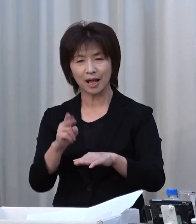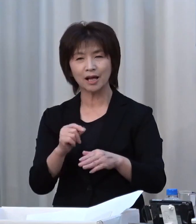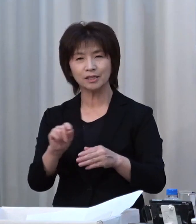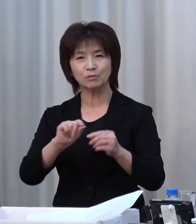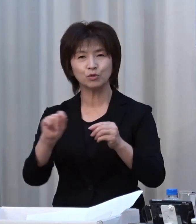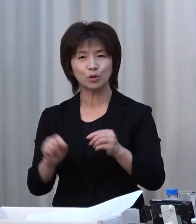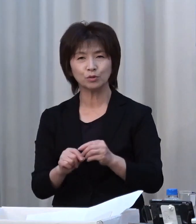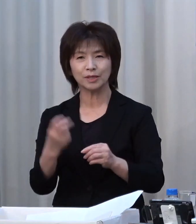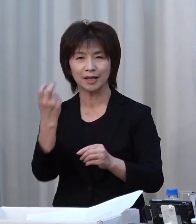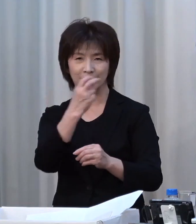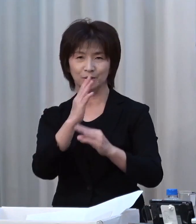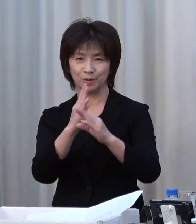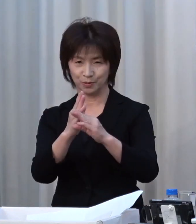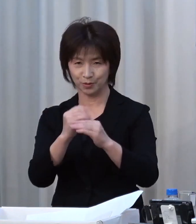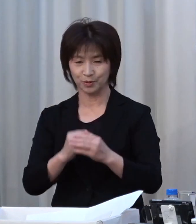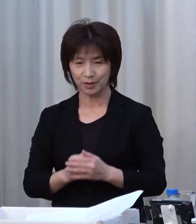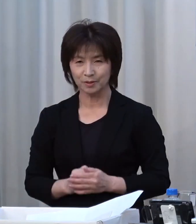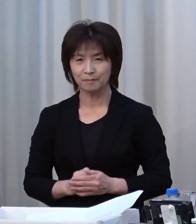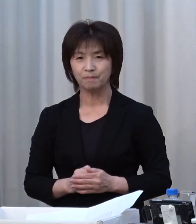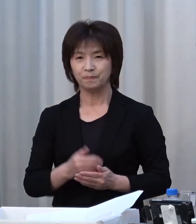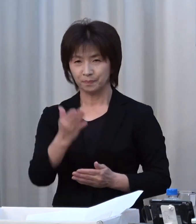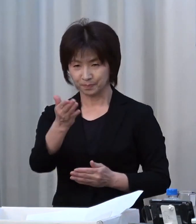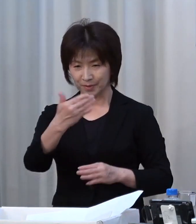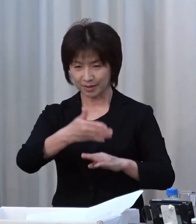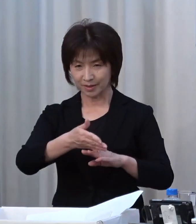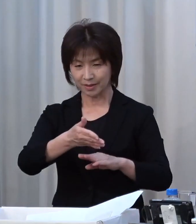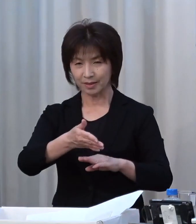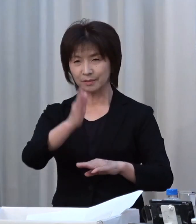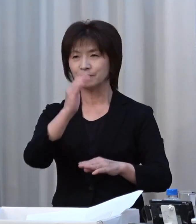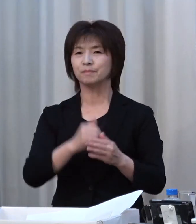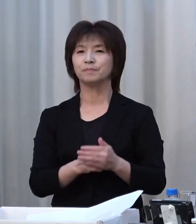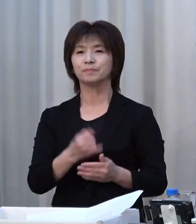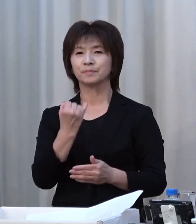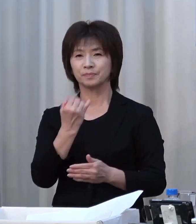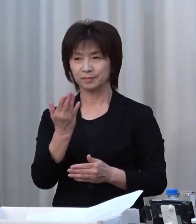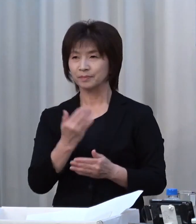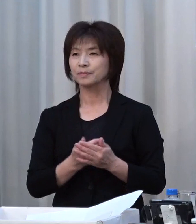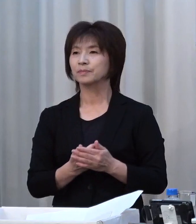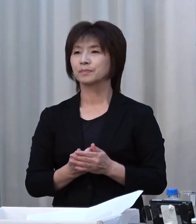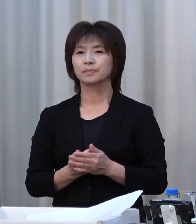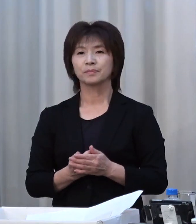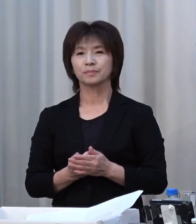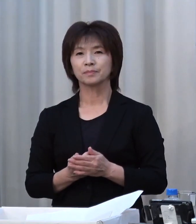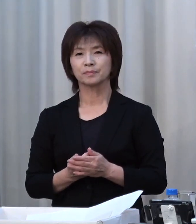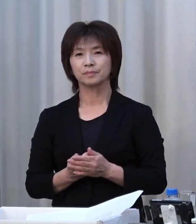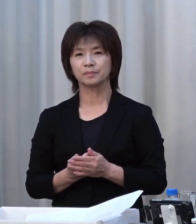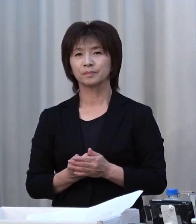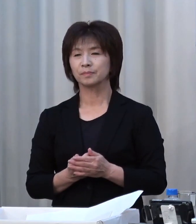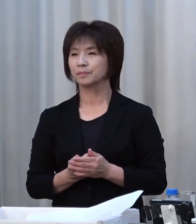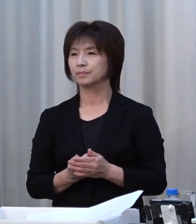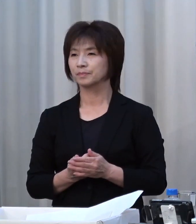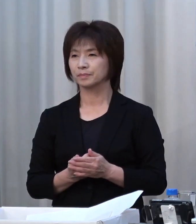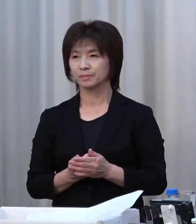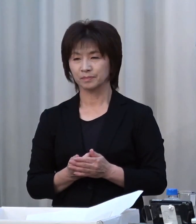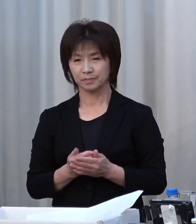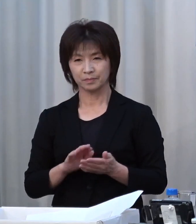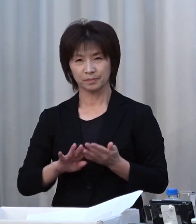検討させていただきございます。 ありがとうございます。 はい、よろしくお願いします。 はい、それでは、ありがとうござい